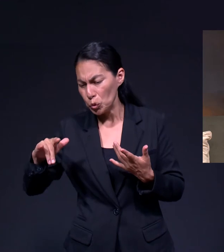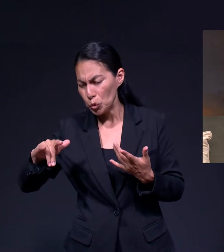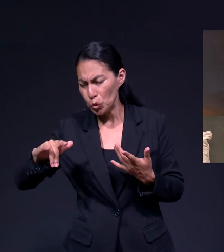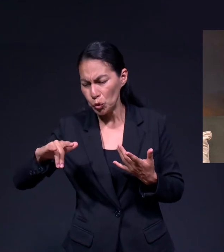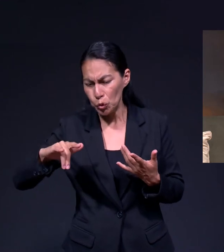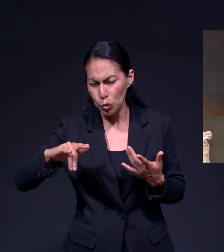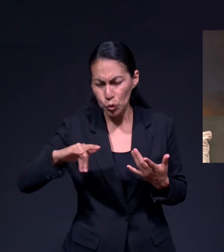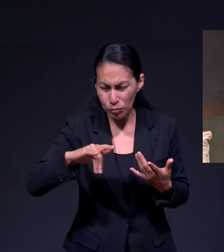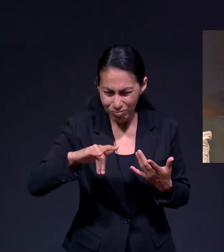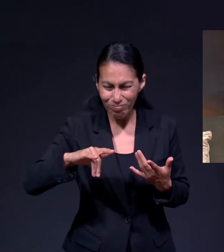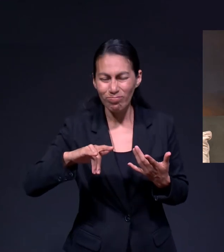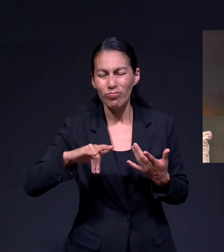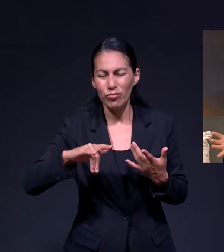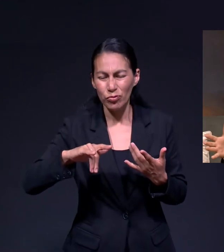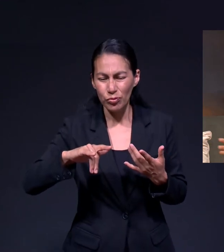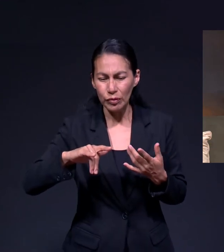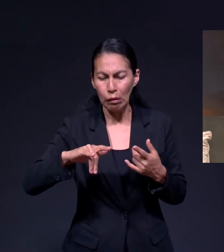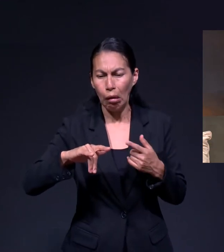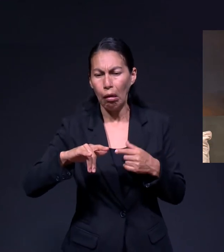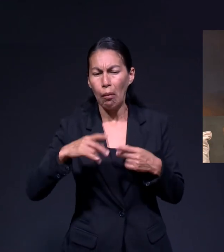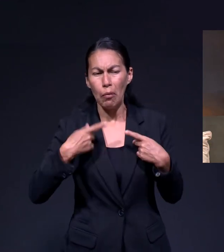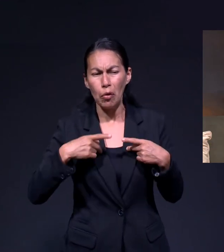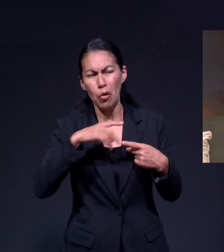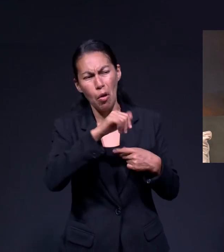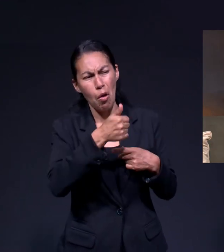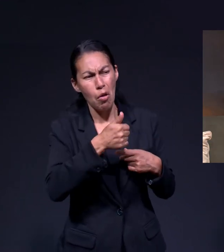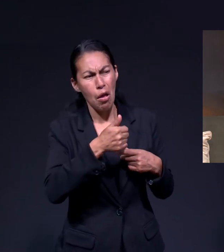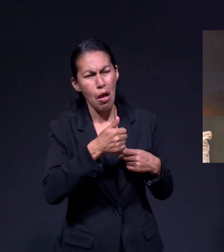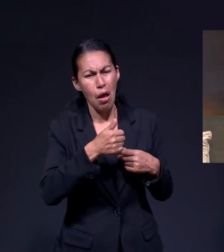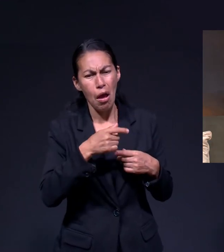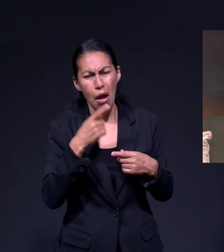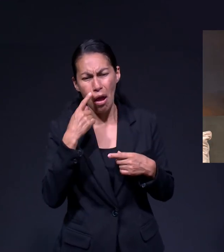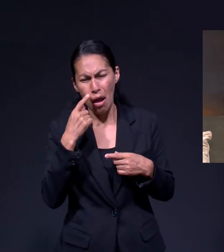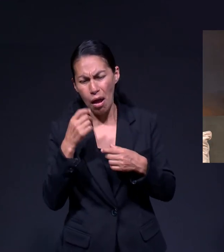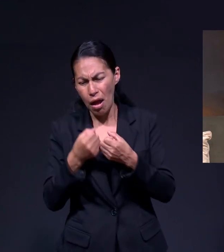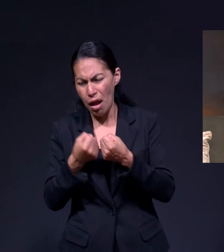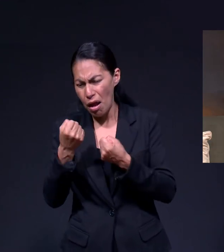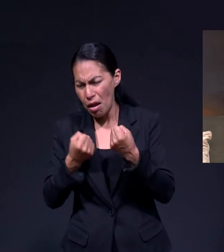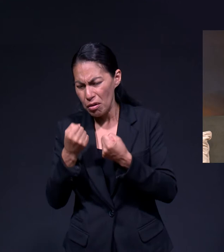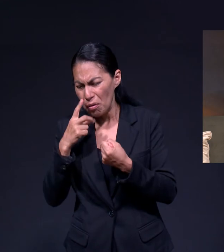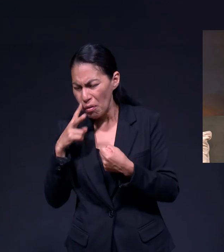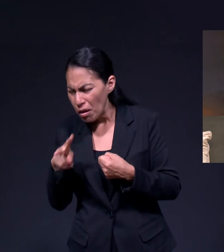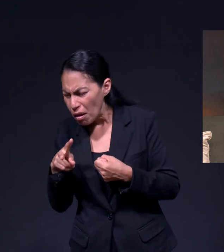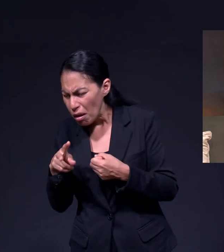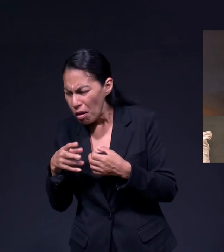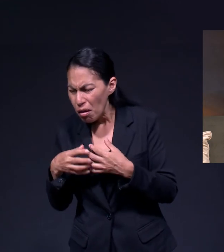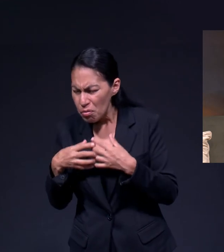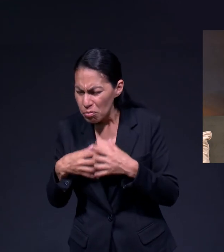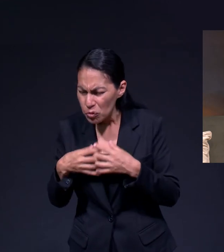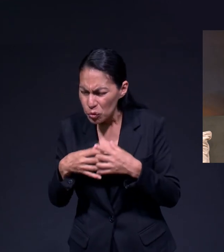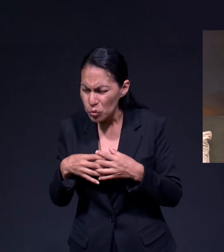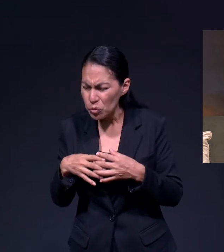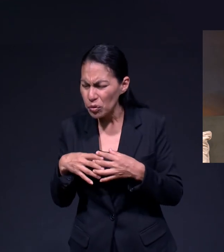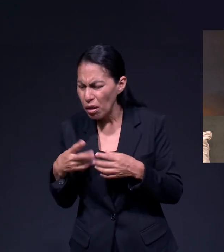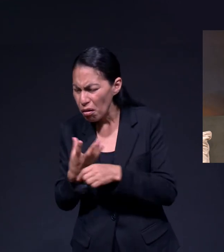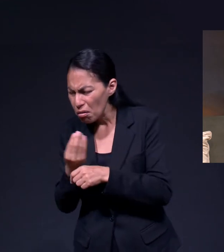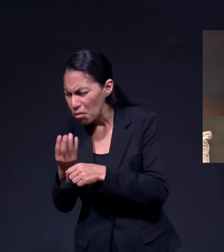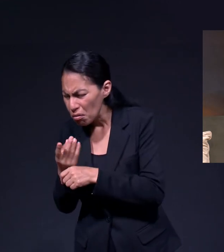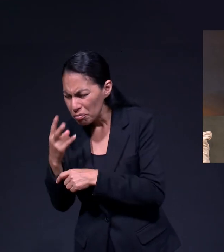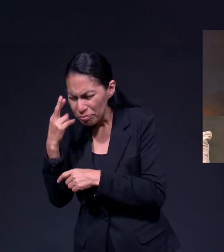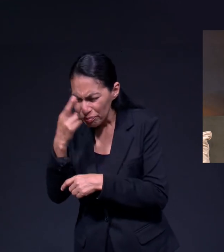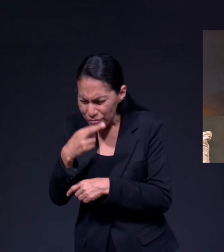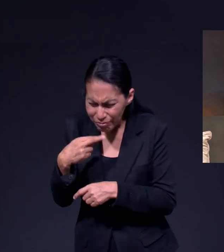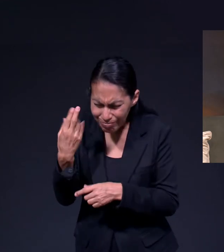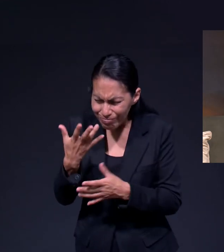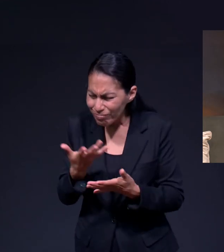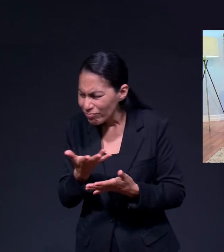automóvil después de un momento de avanzar se detuvo la primera vez lo llamamos un mecánico todavía era temprano por ahí de las ocho